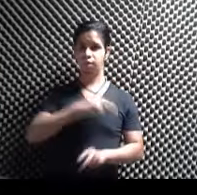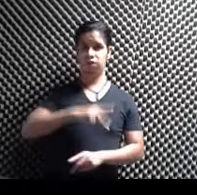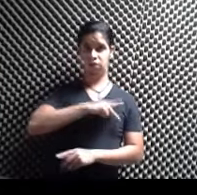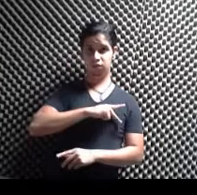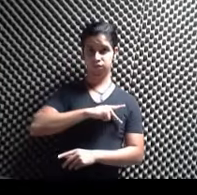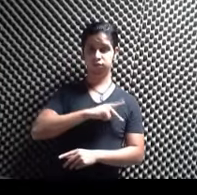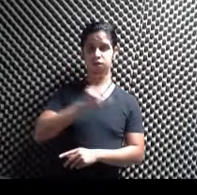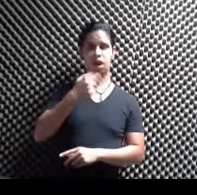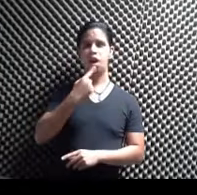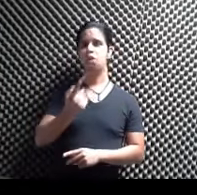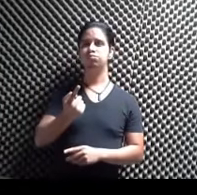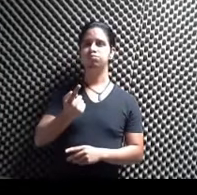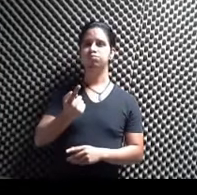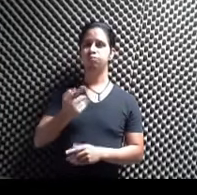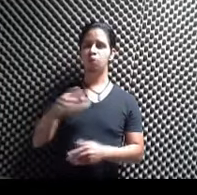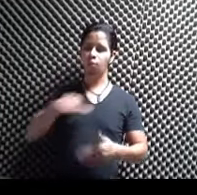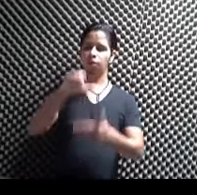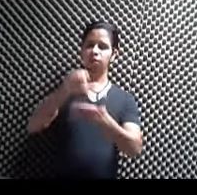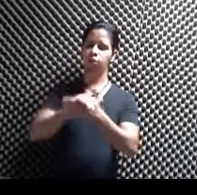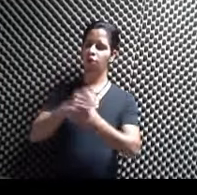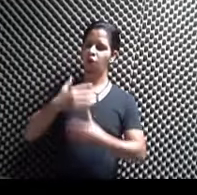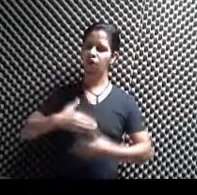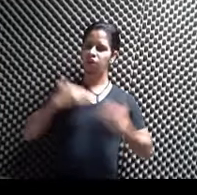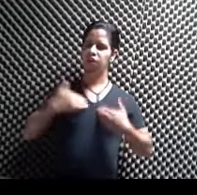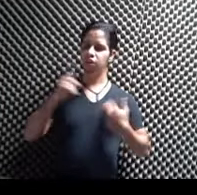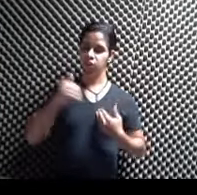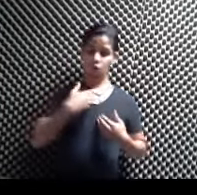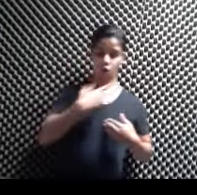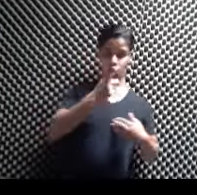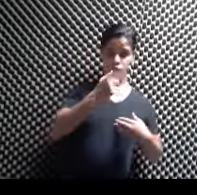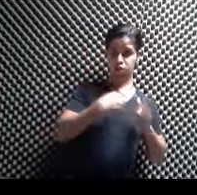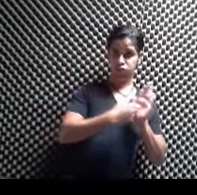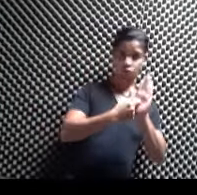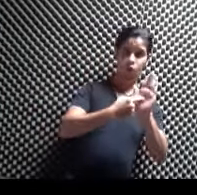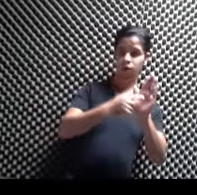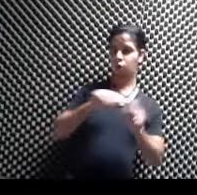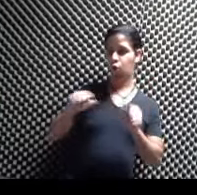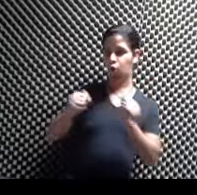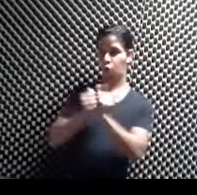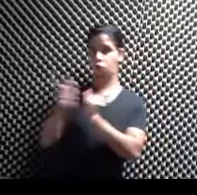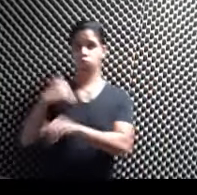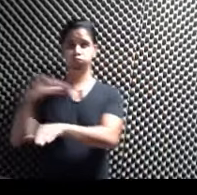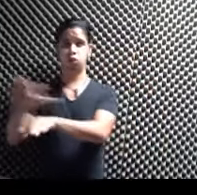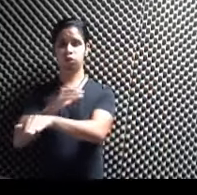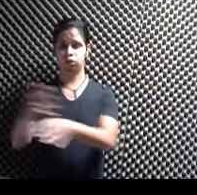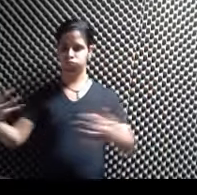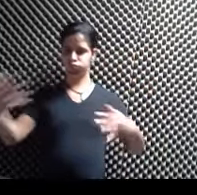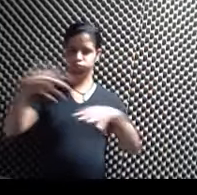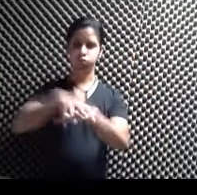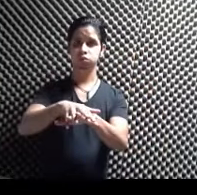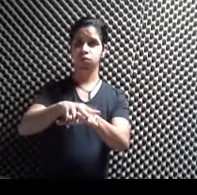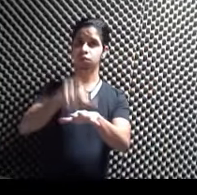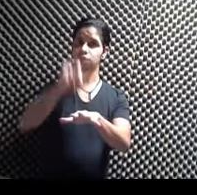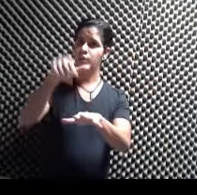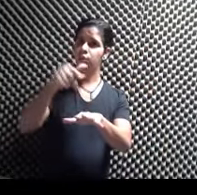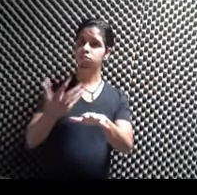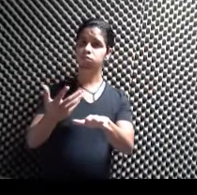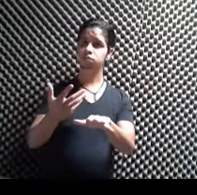feliz entre una obra y un concierto, y el público que vaya pues va a disfrutar de la música de Don Rafael, pero también...